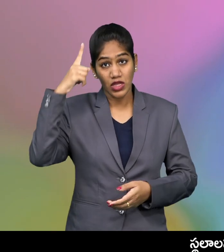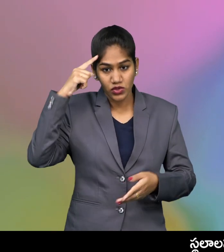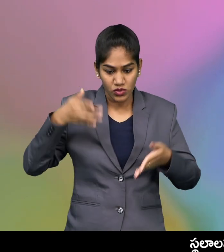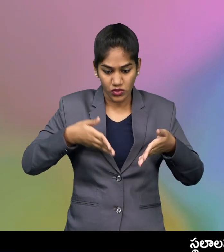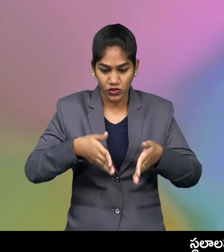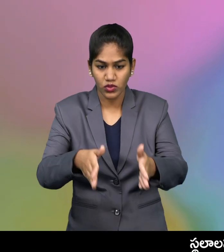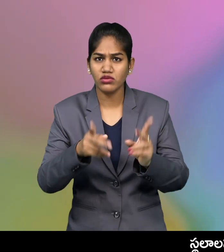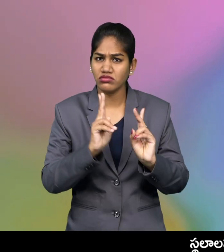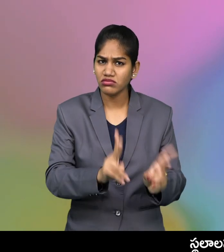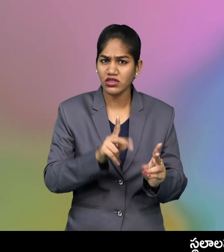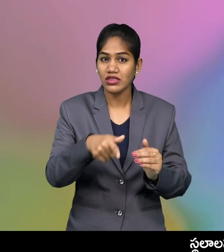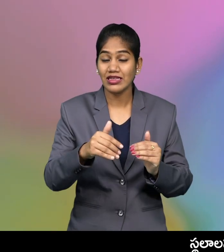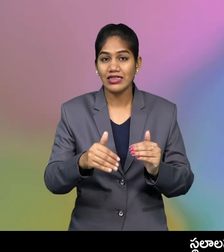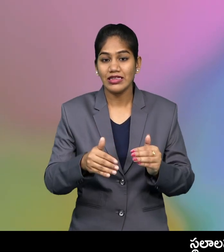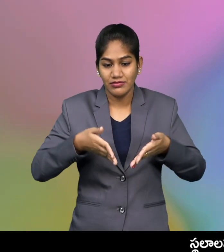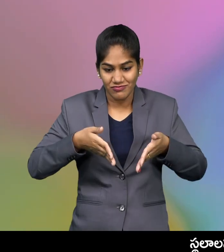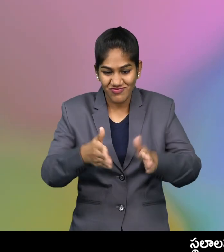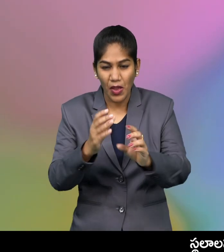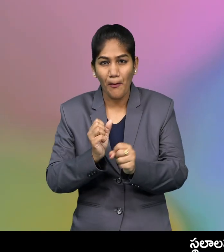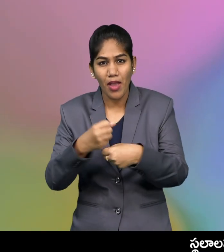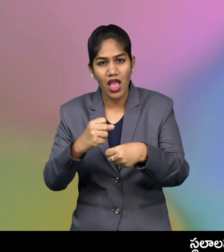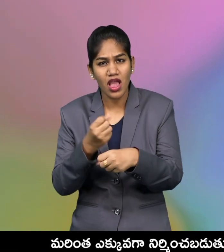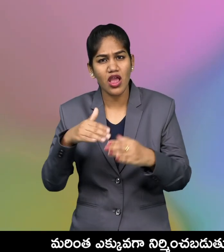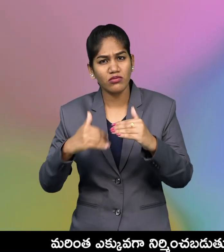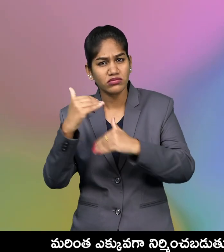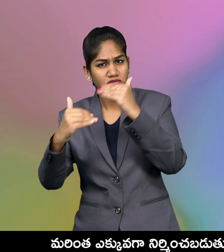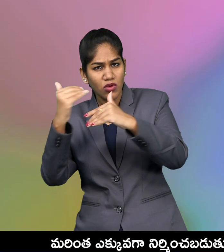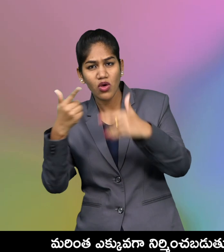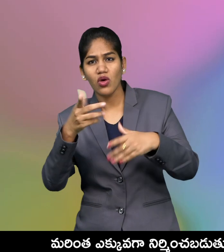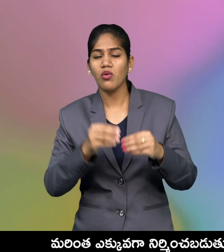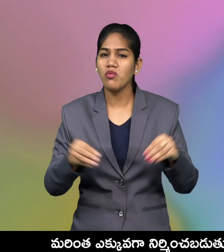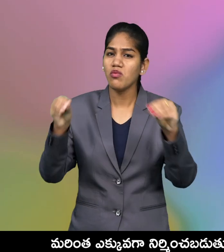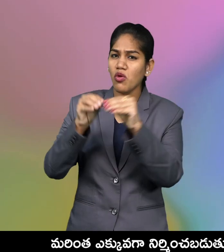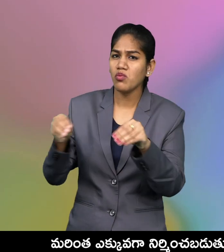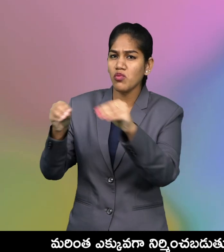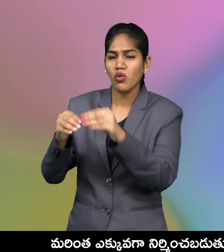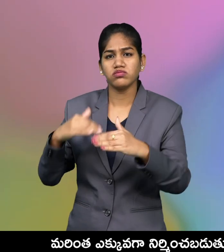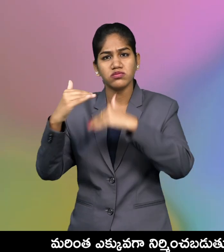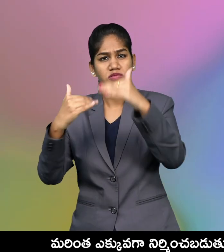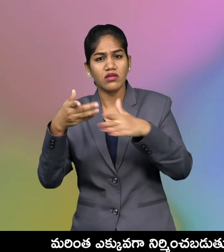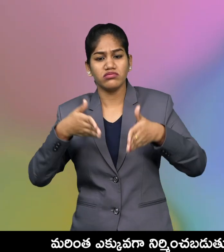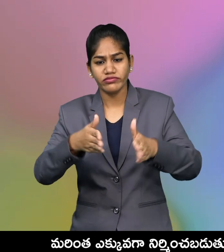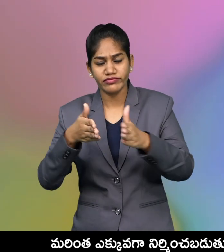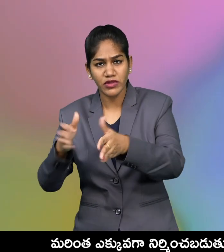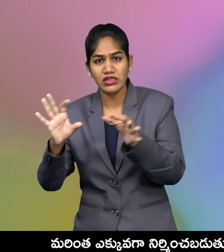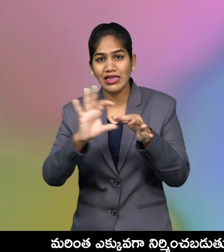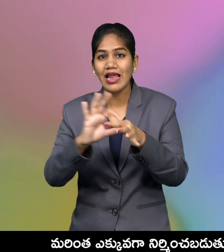స్థలాలను అనుసంధానించడానికి రహదారులు మరింత ఎక్కువగా నిర్మించబడుతున్నాయి మరియు వాటిపై